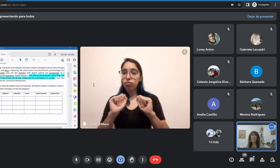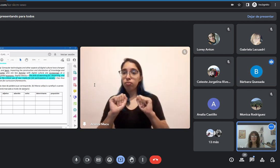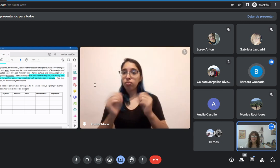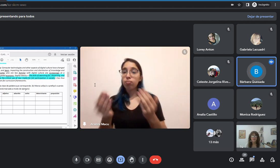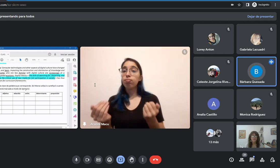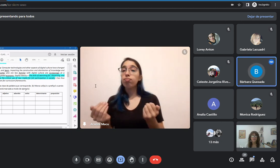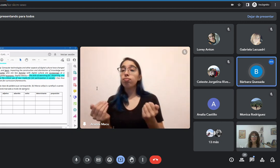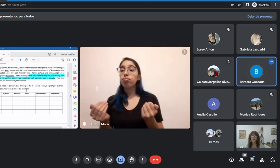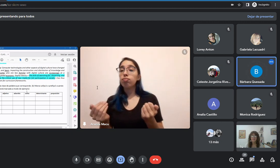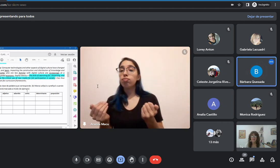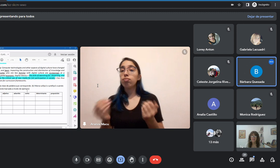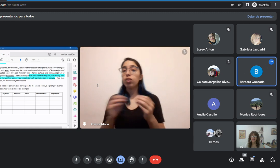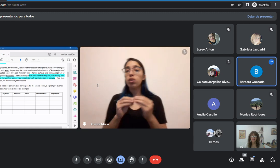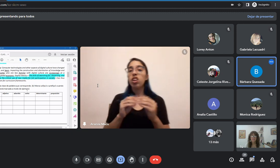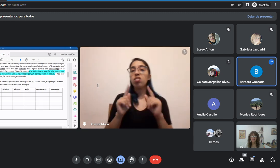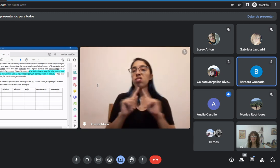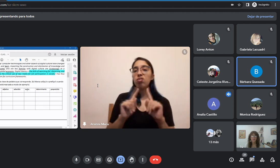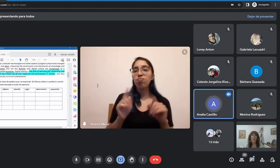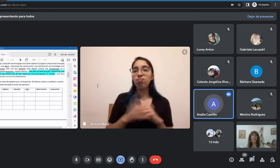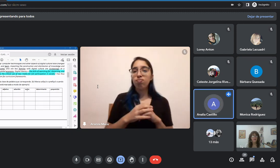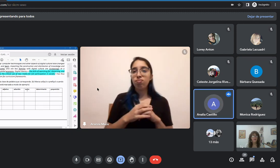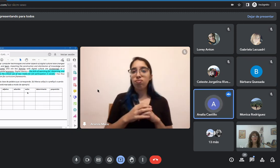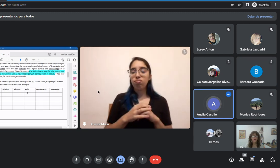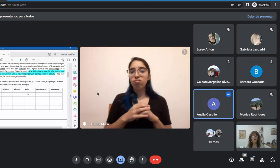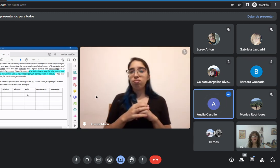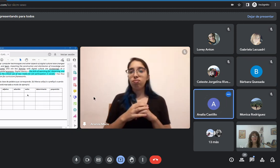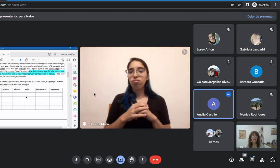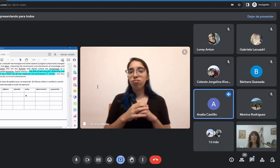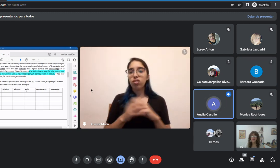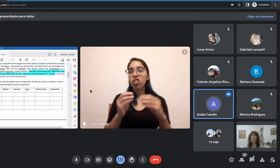Yo no, profe. Sí,